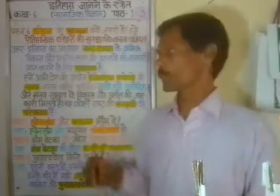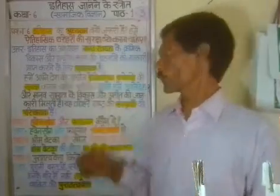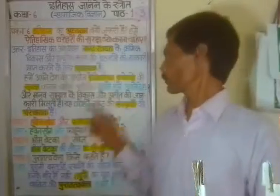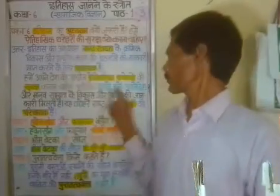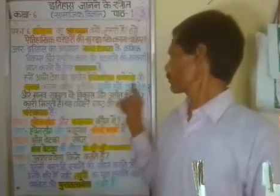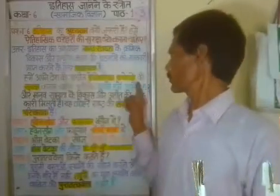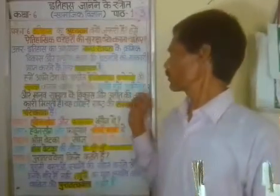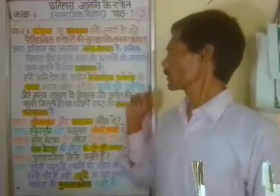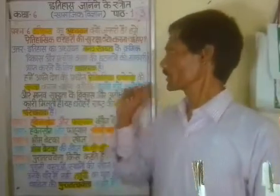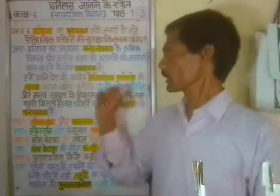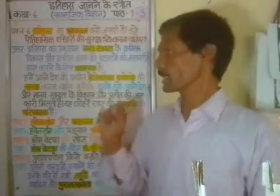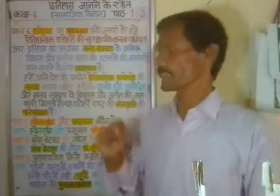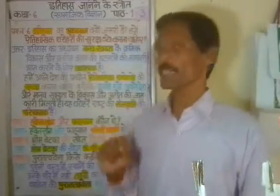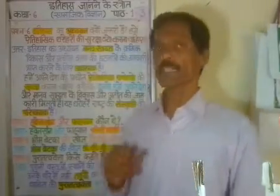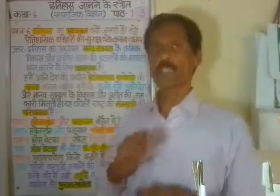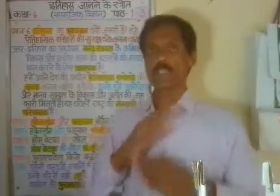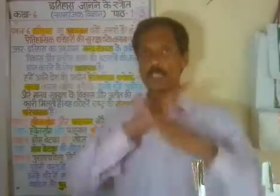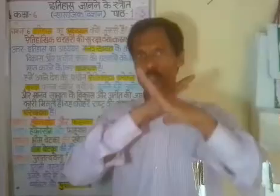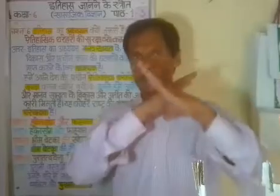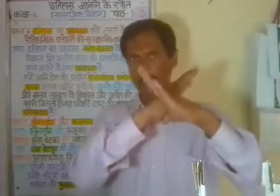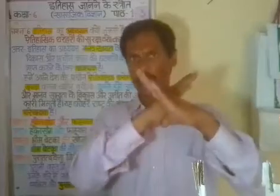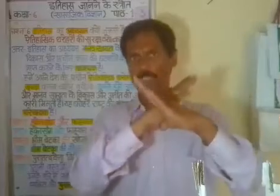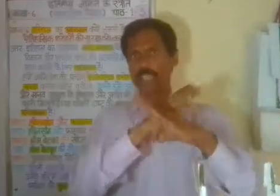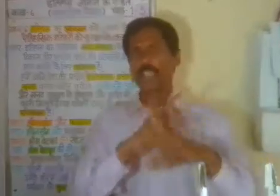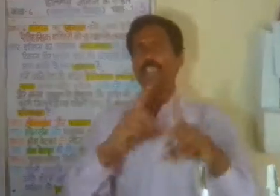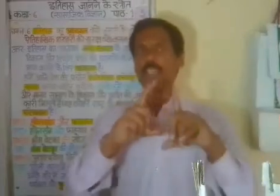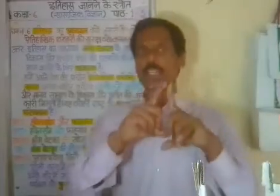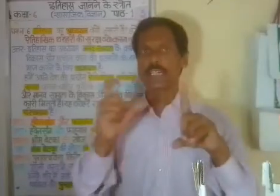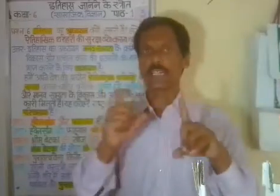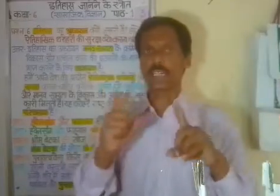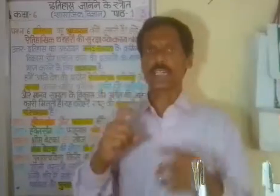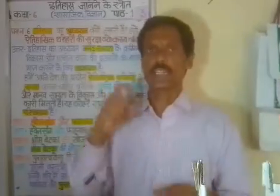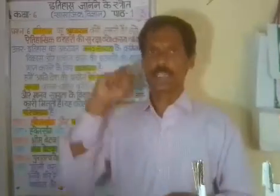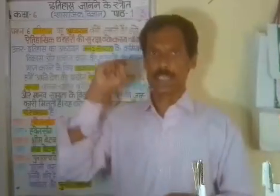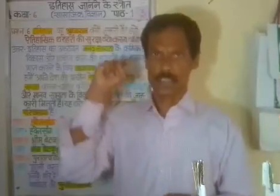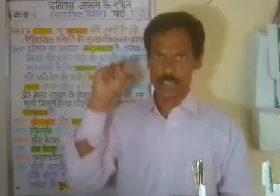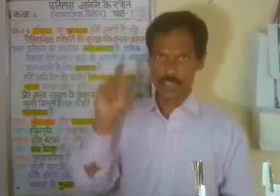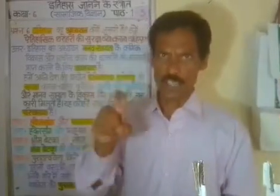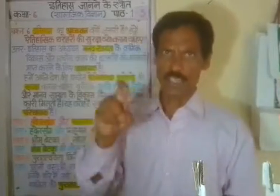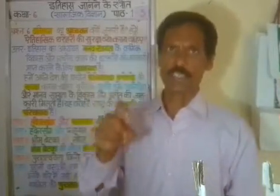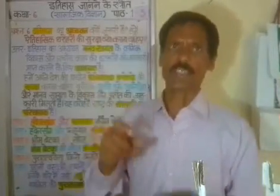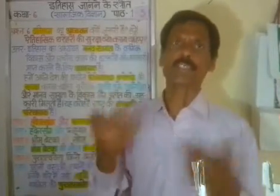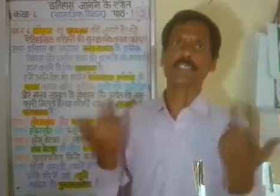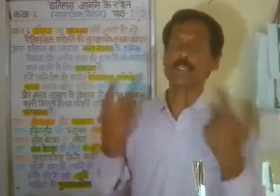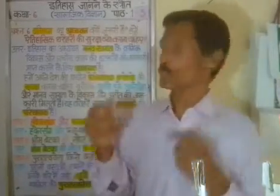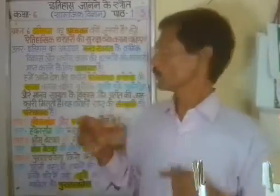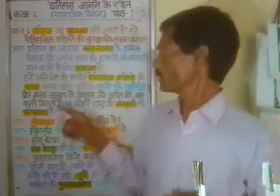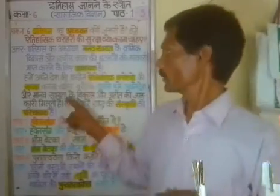धरोहरों की सुरक्षा करना चाहिए। क्यों?